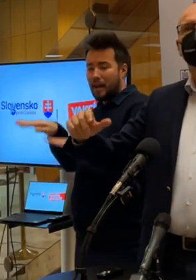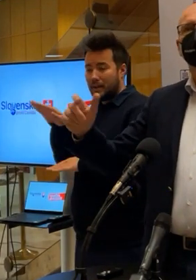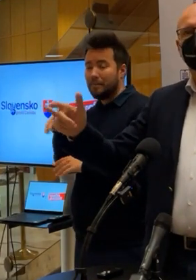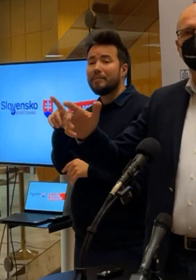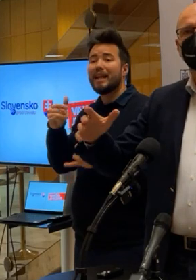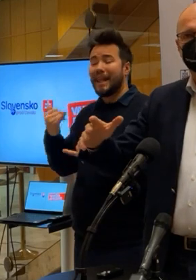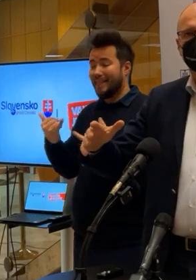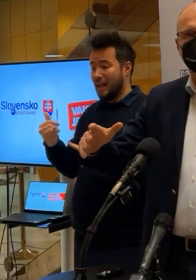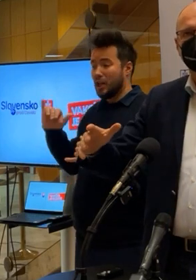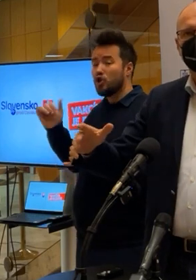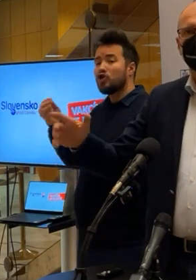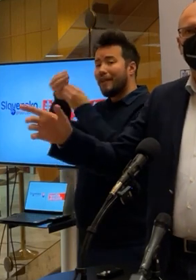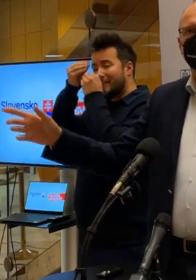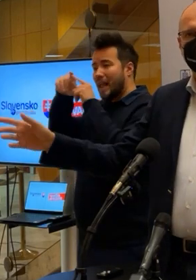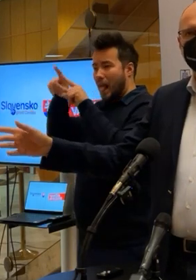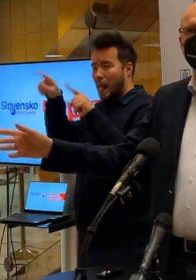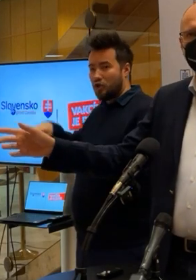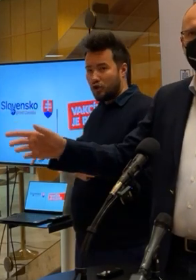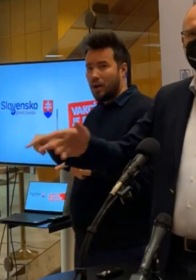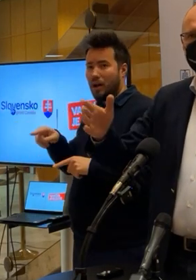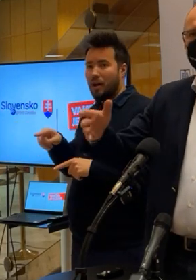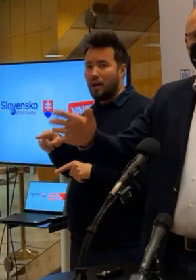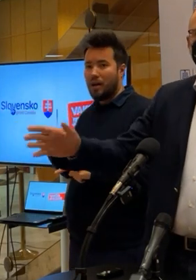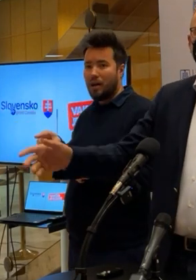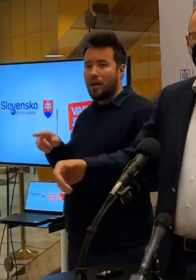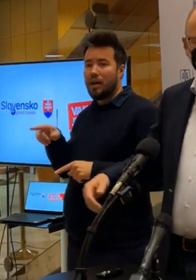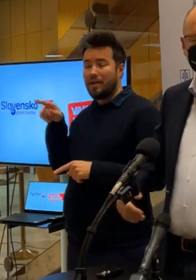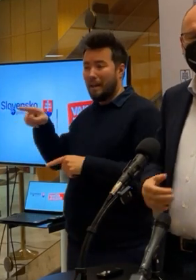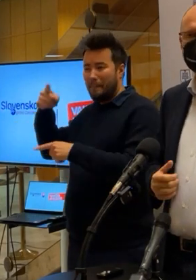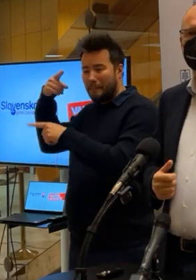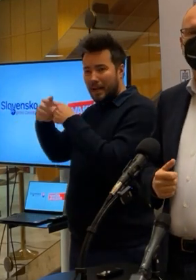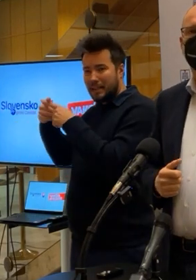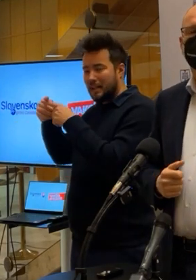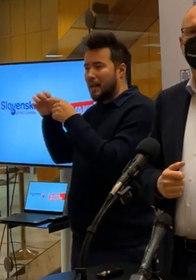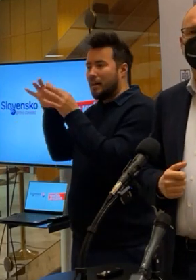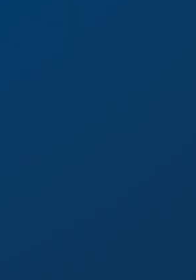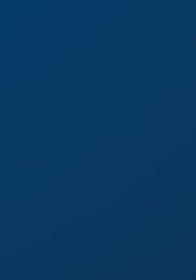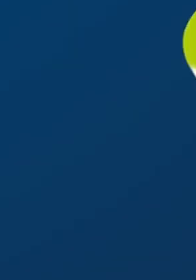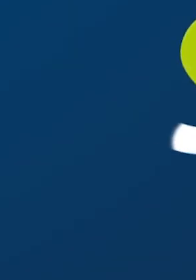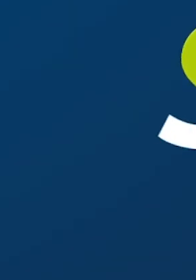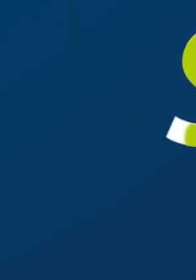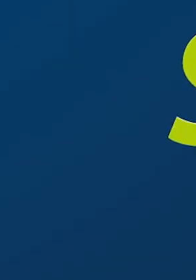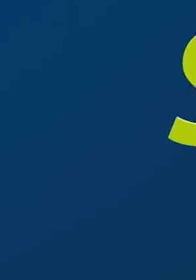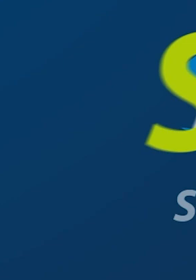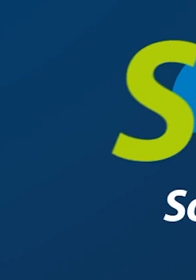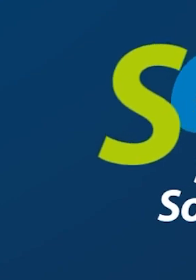dnes ešte bude vydaná vyhláška. Hygienika, tento sprecizuje, áno.